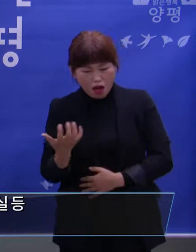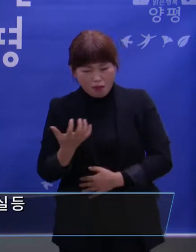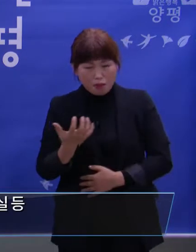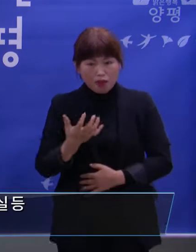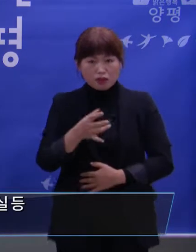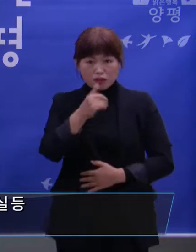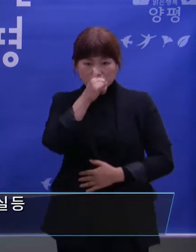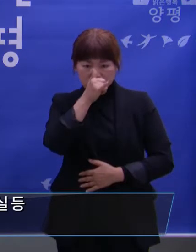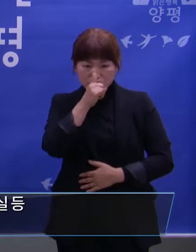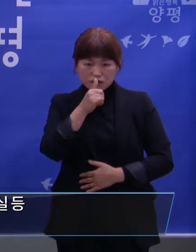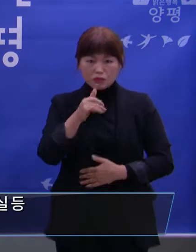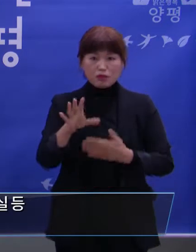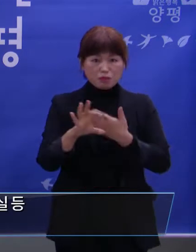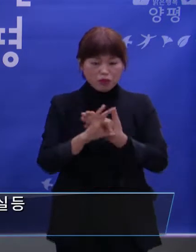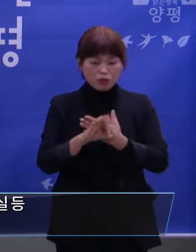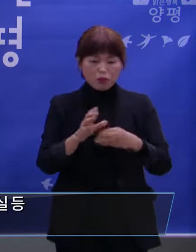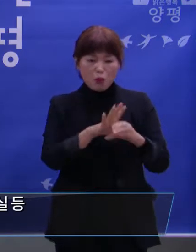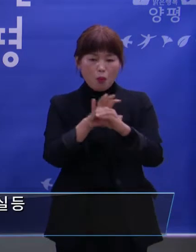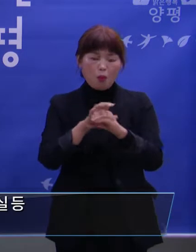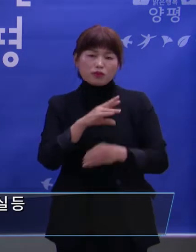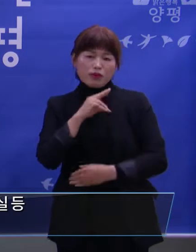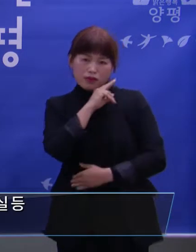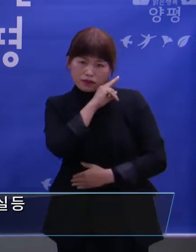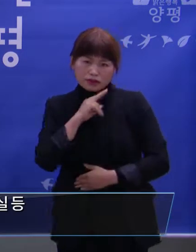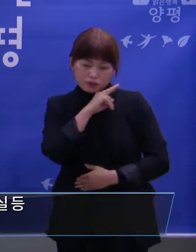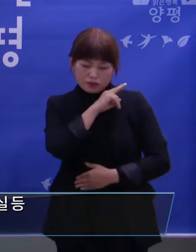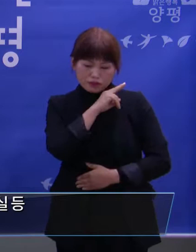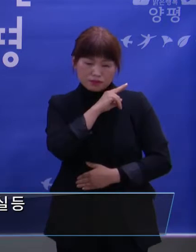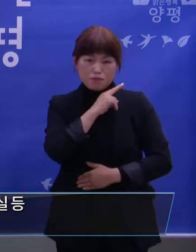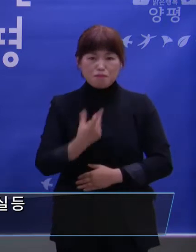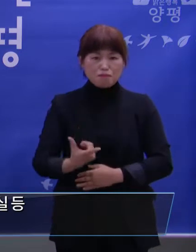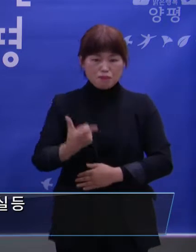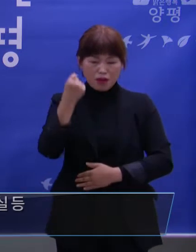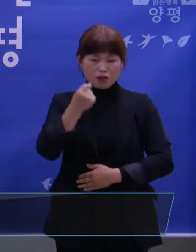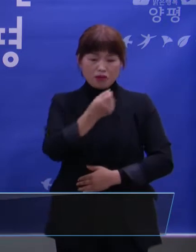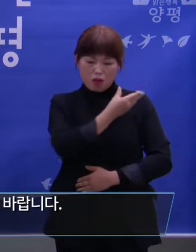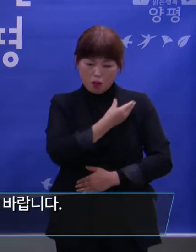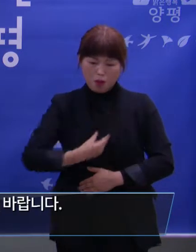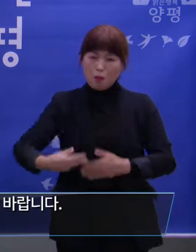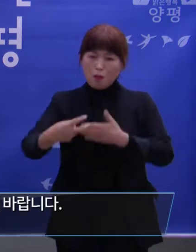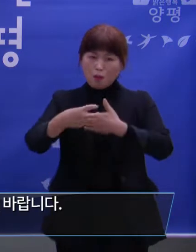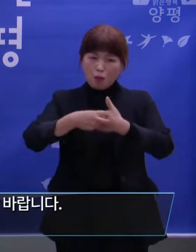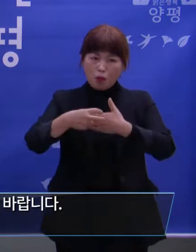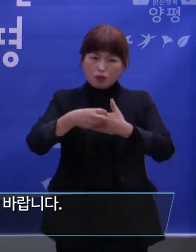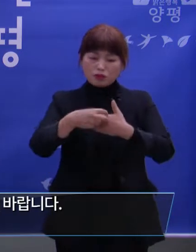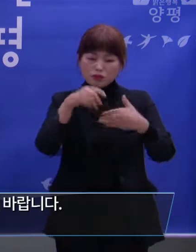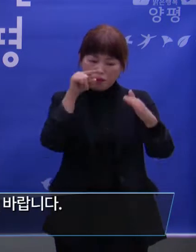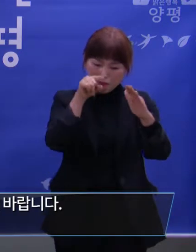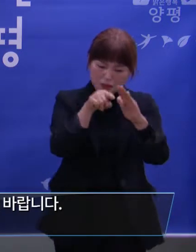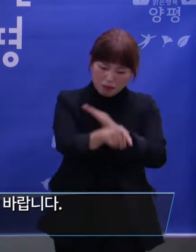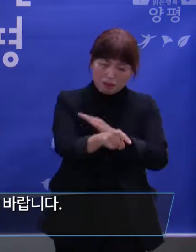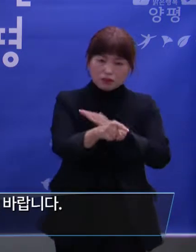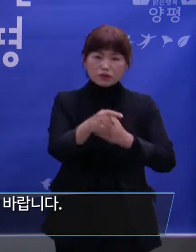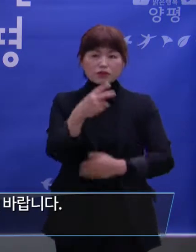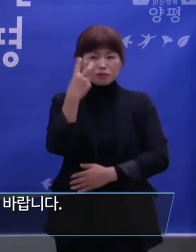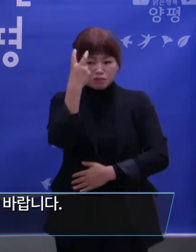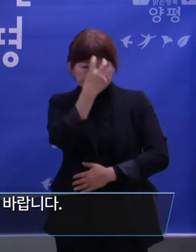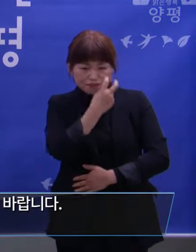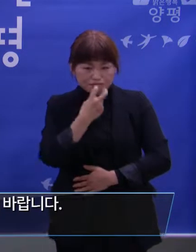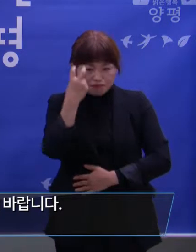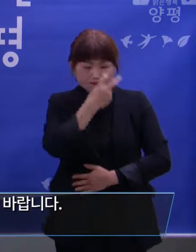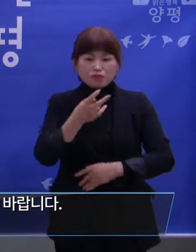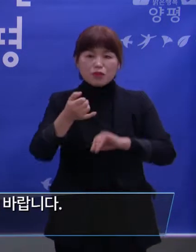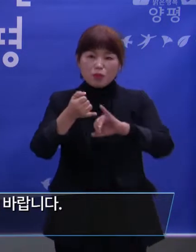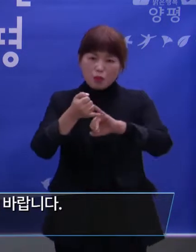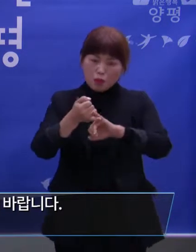등 조금이라도 코로나19 의심 증상이 있으면 반드시 보건소